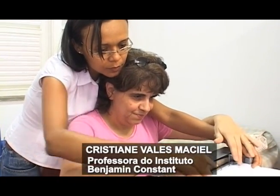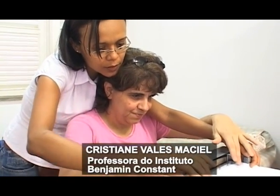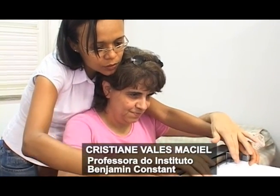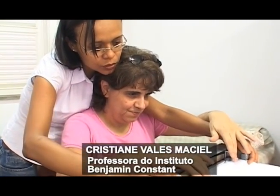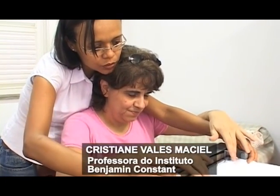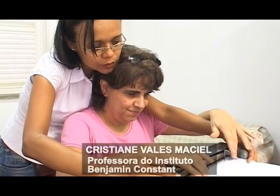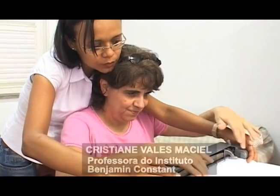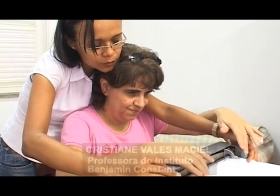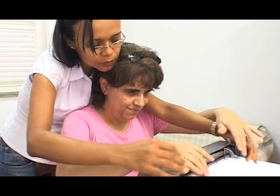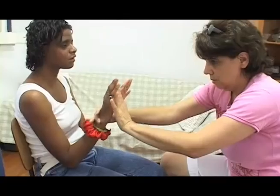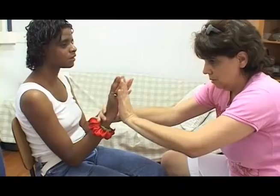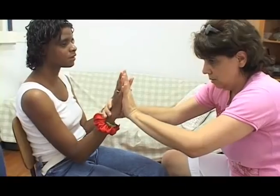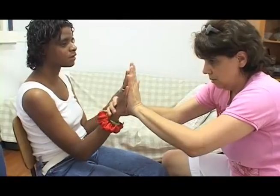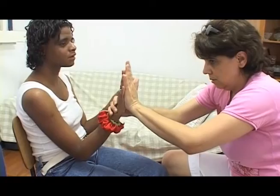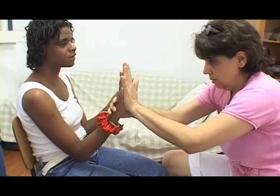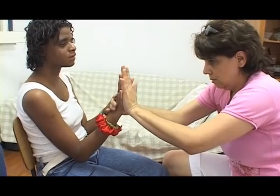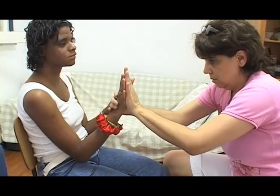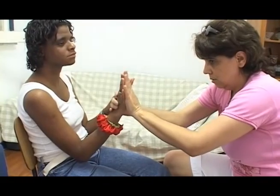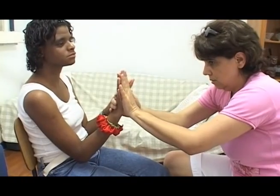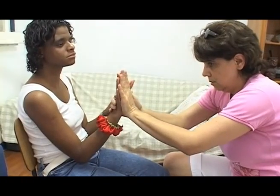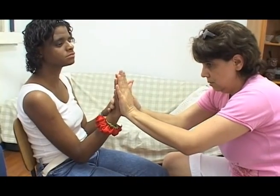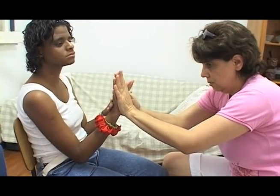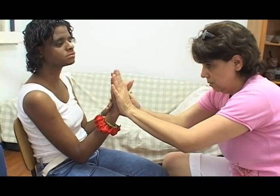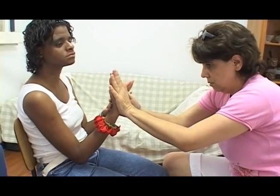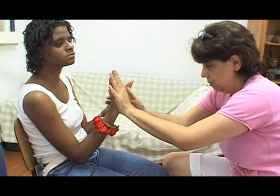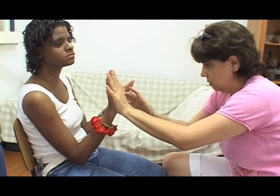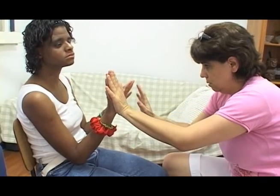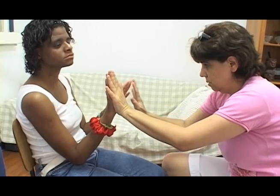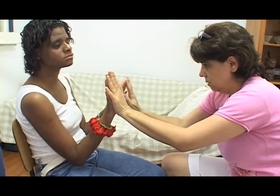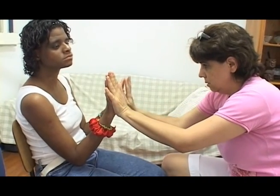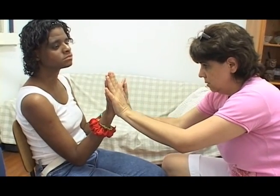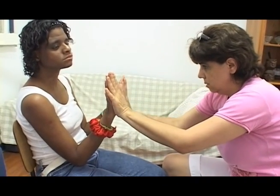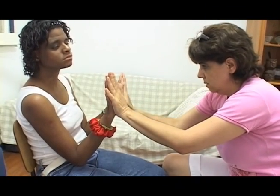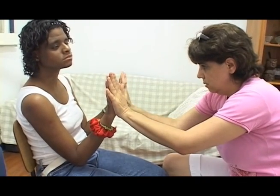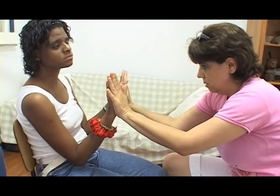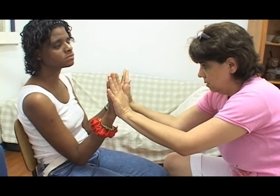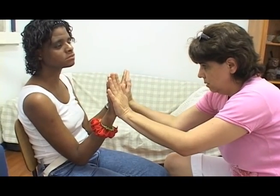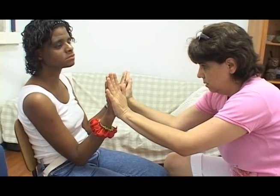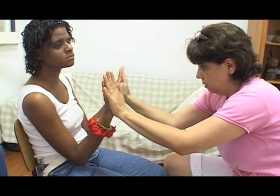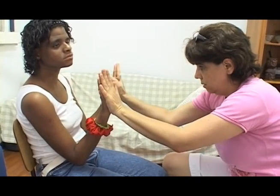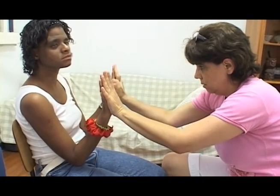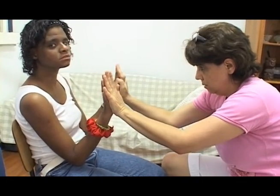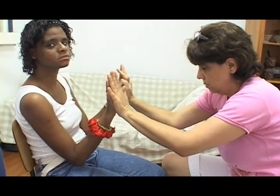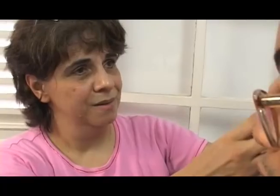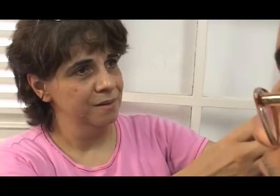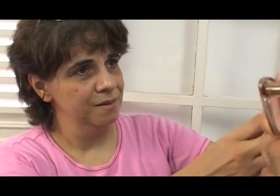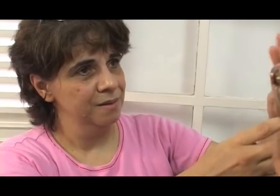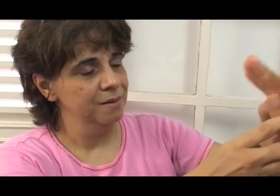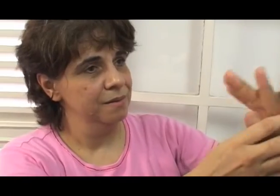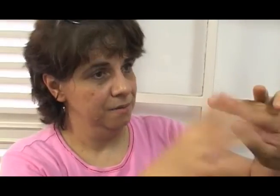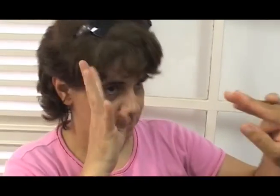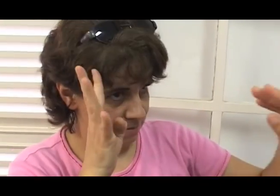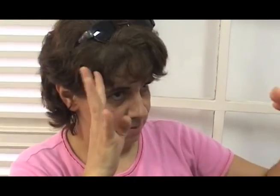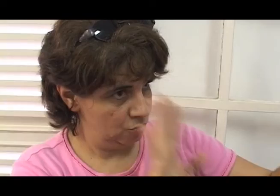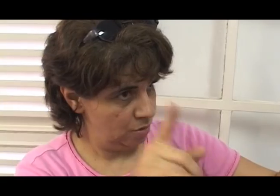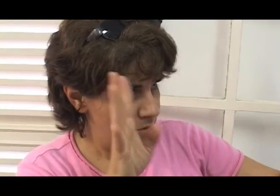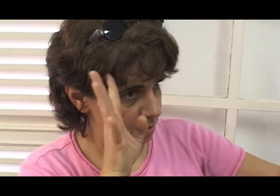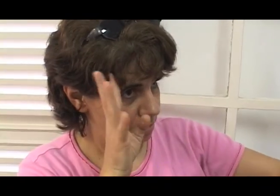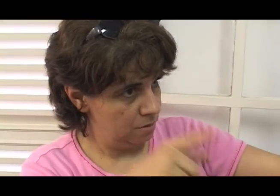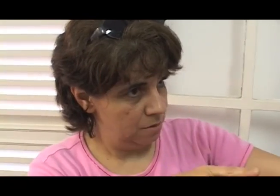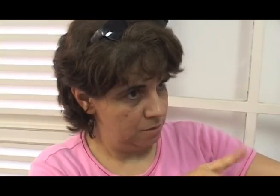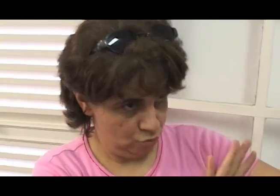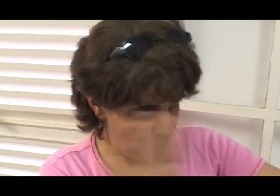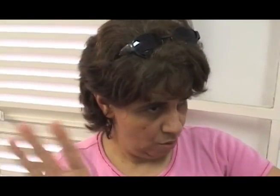graças a Deus deu certo. Solange começou no INES, onde estudaram suas irmãs. Aprendeu a língua brasileira